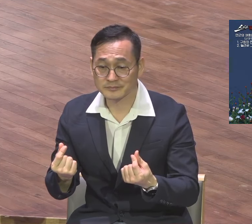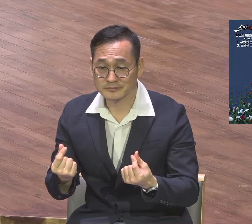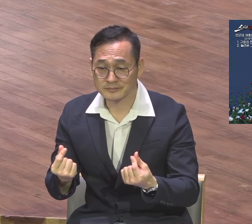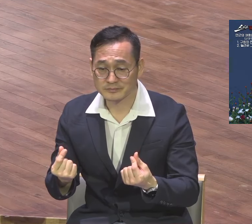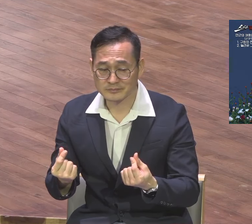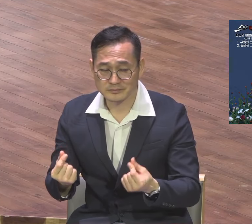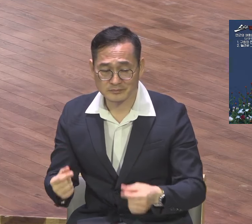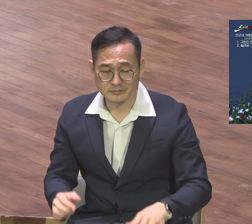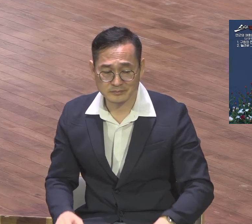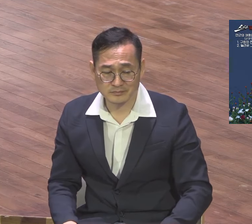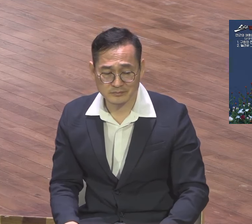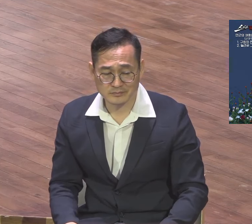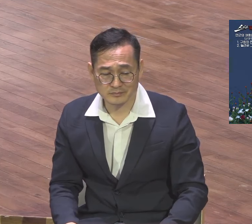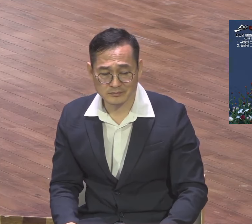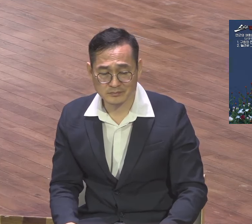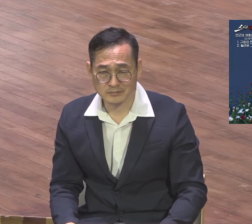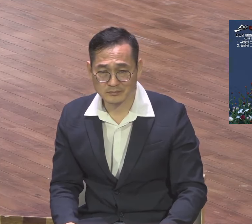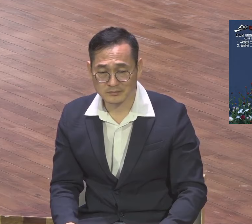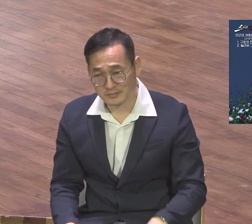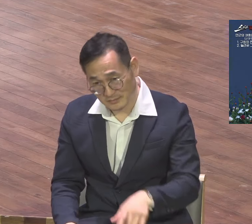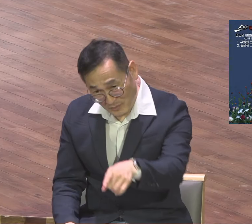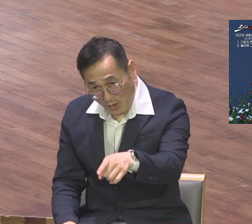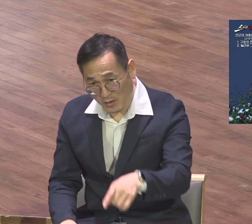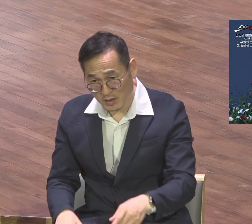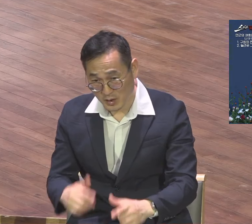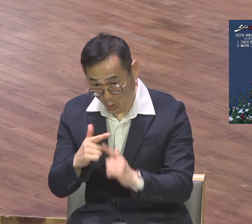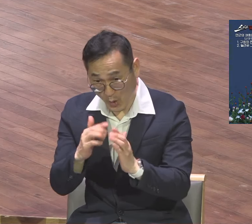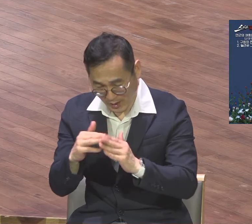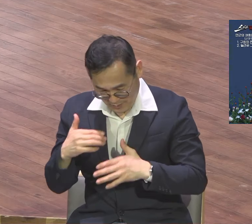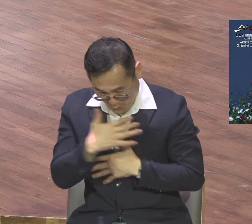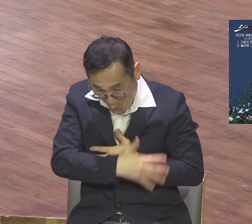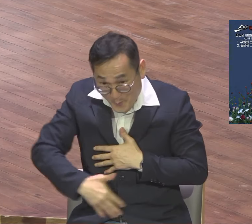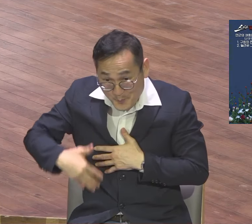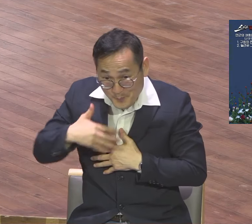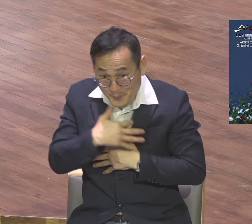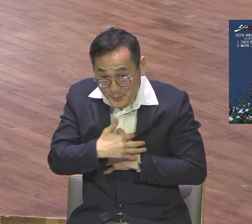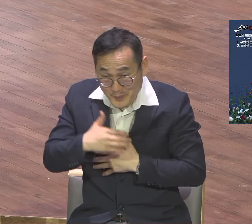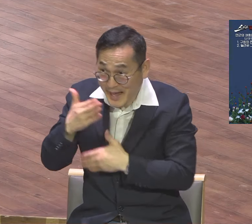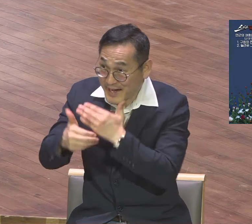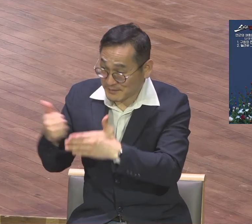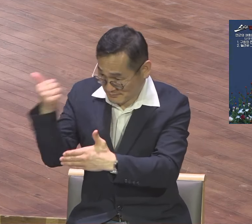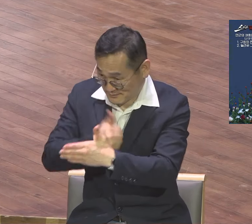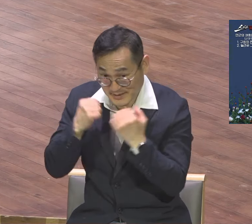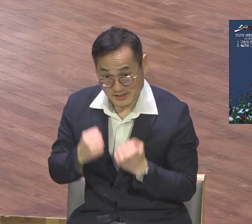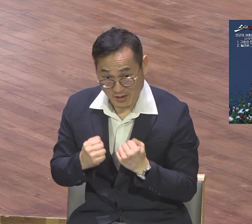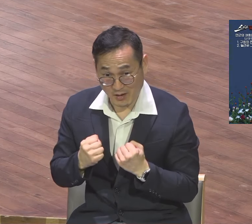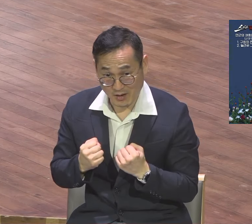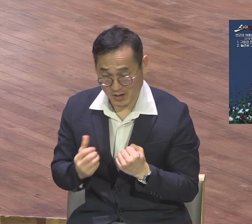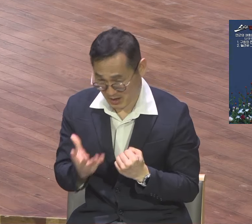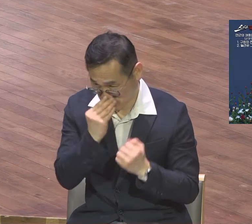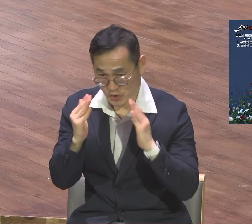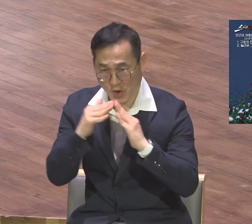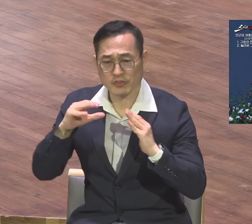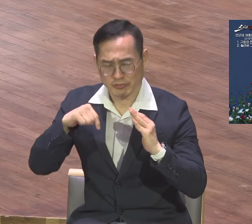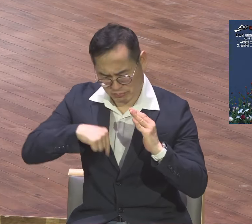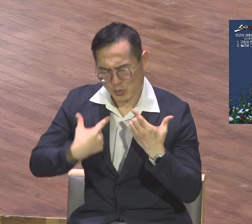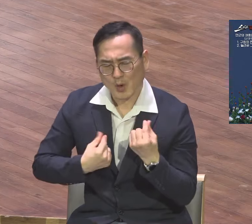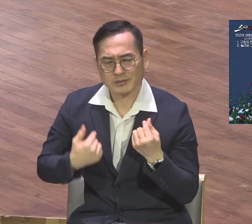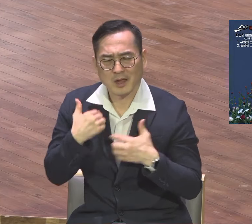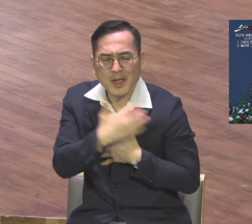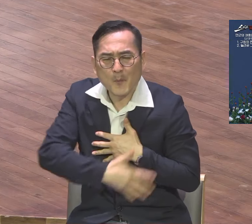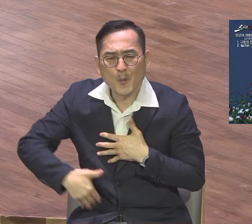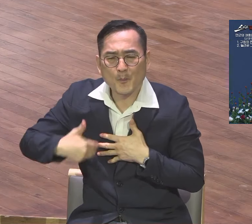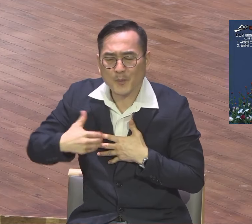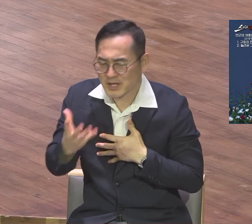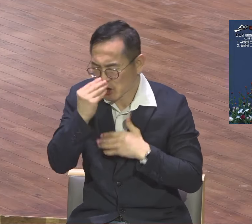너희 몸이 성전인 줄 알지 못하느냐? 주님이 계시니까 성전이잖아요. 이건 예배당이에요. 성전은